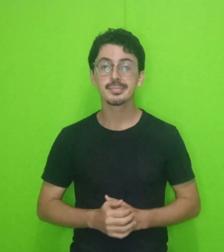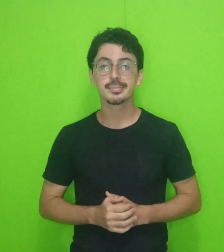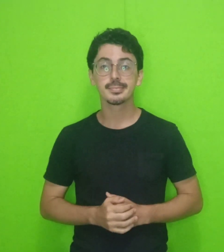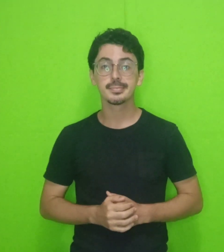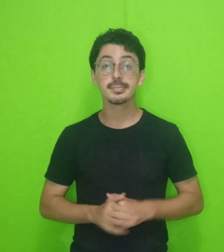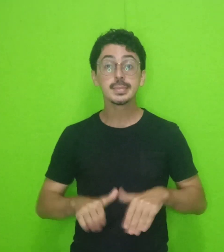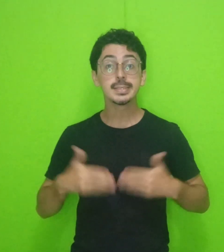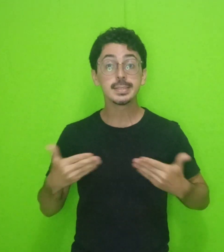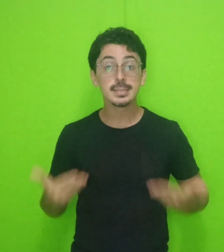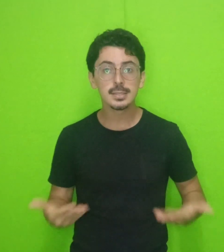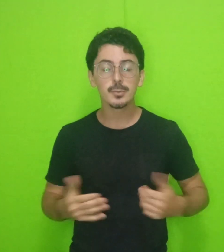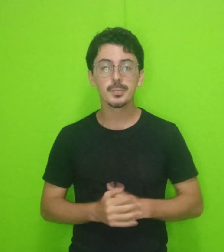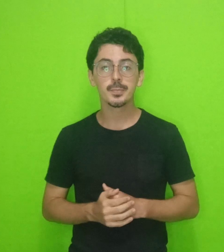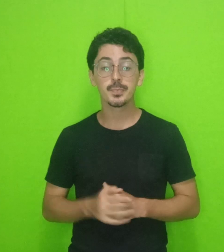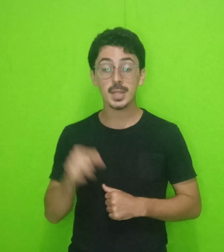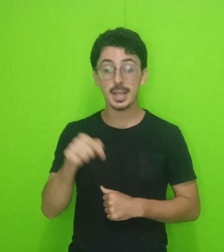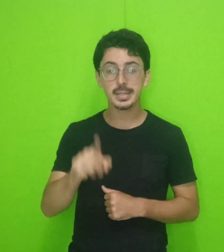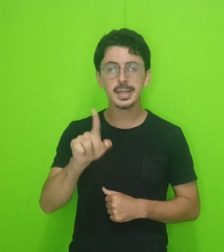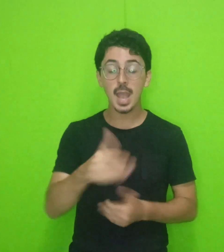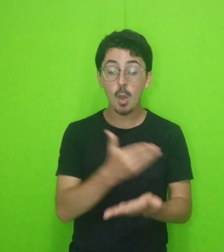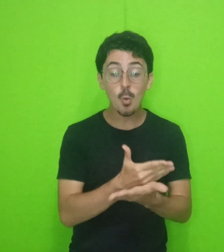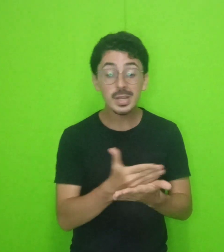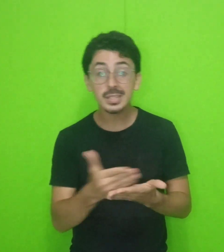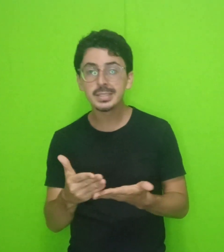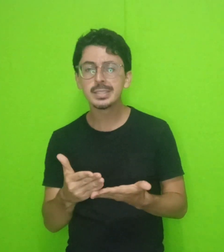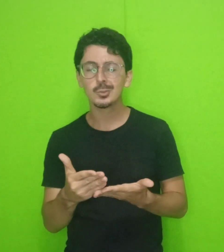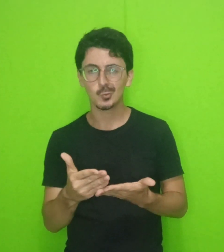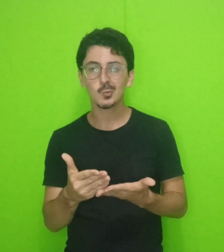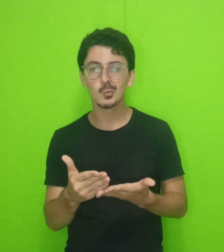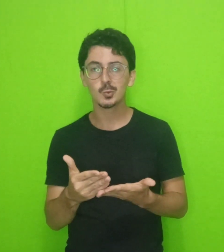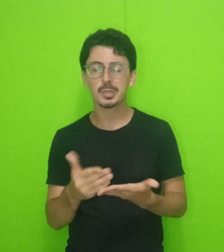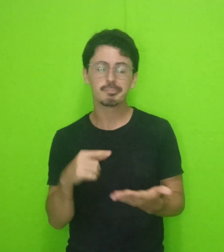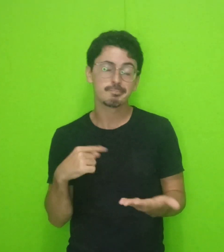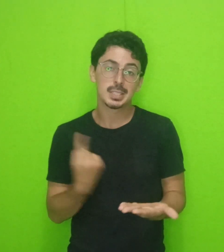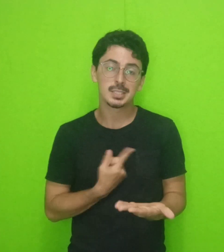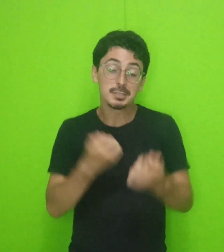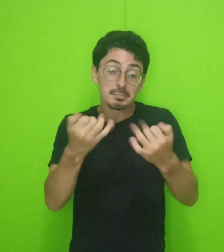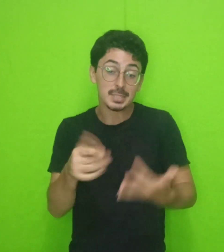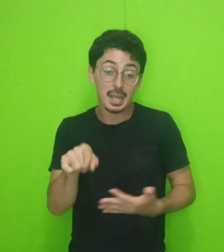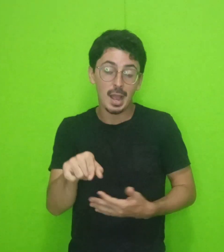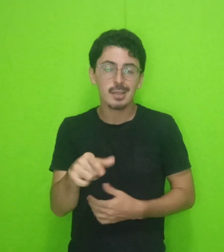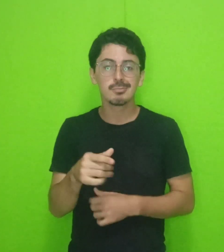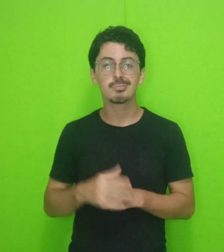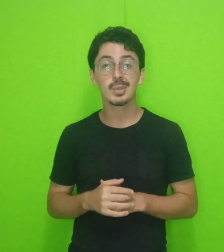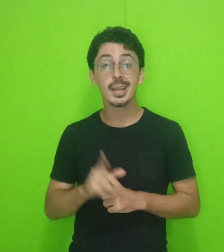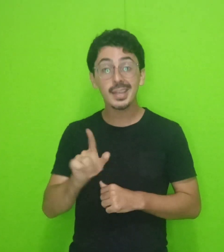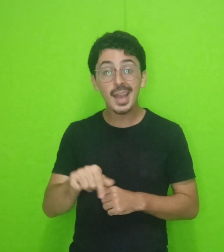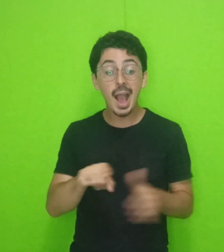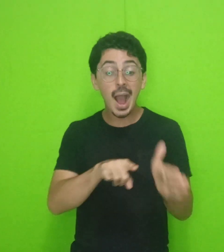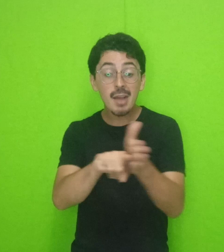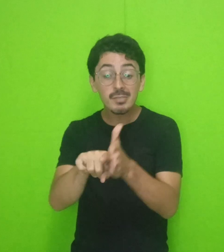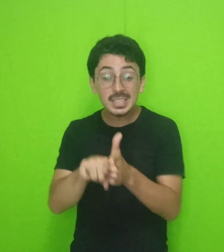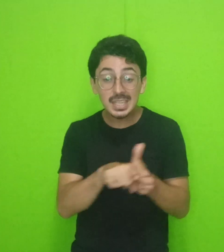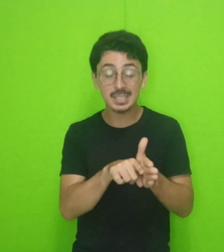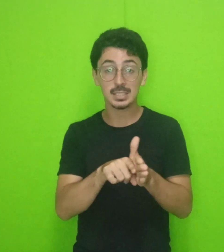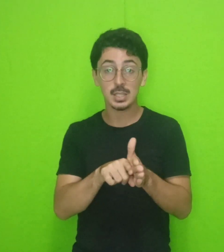Então, esse foi o início, digamos assim, das investigações em torno da linguagem